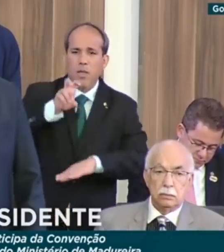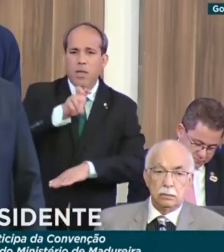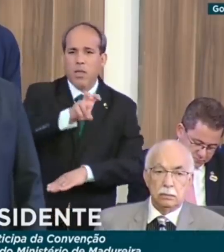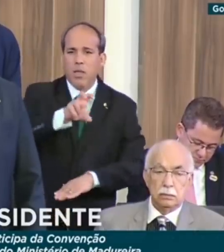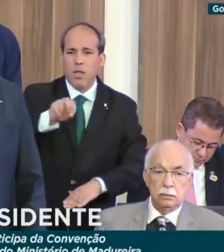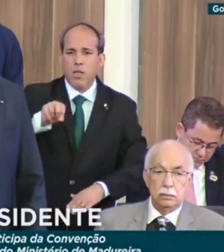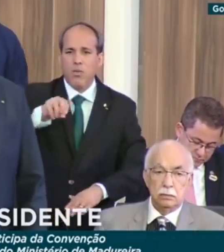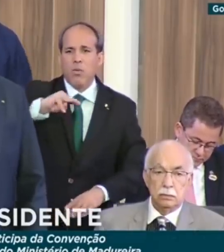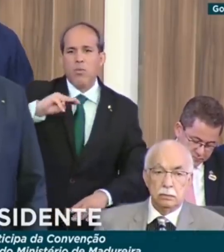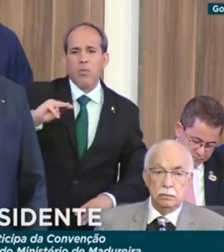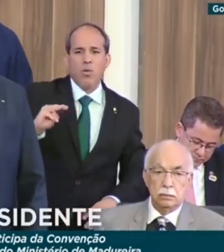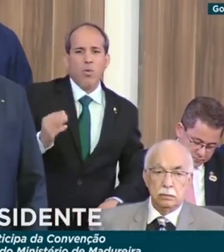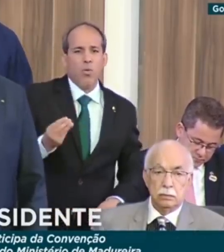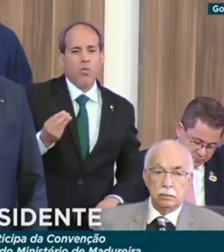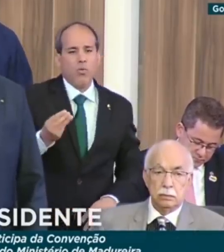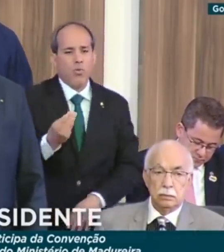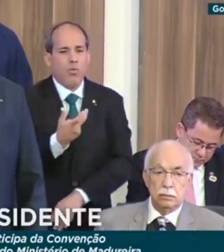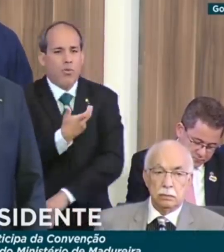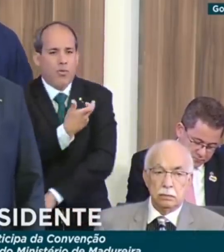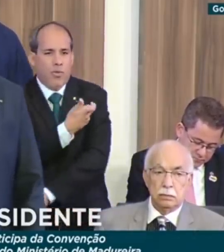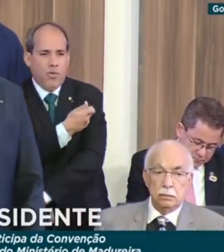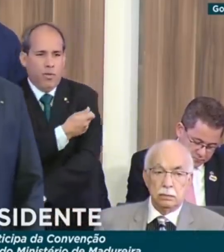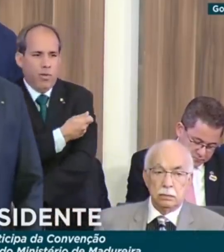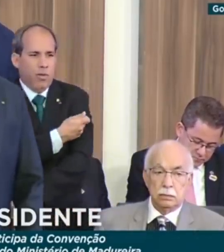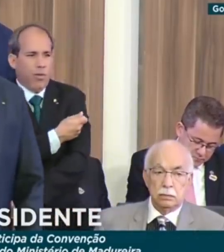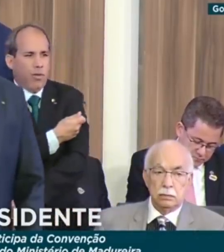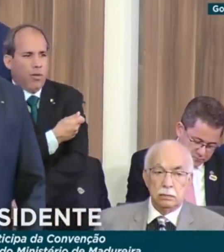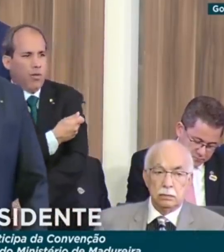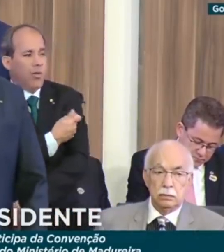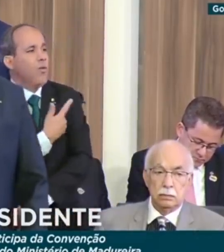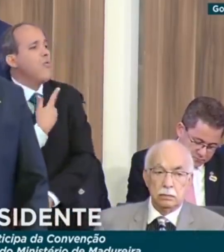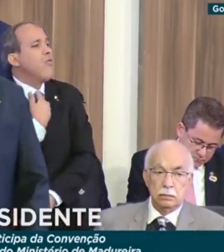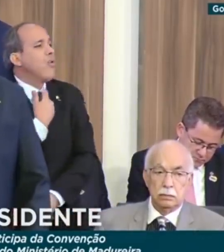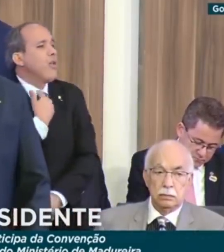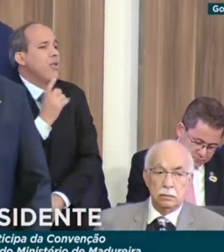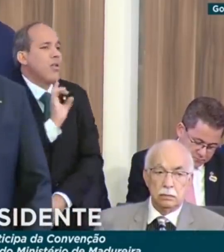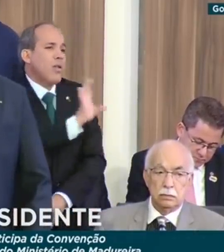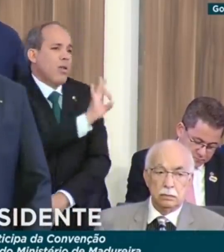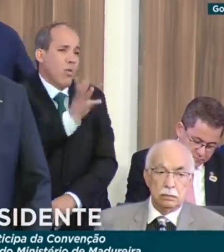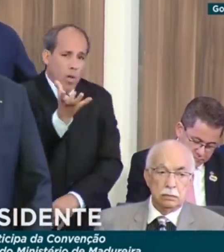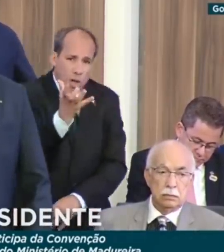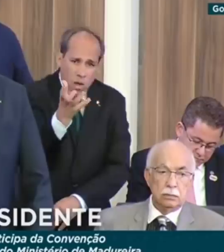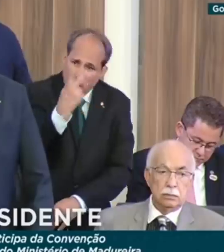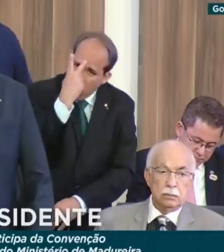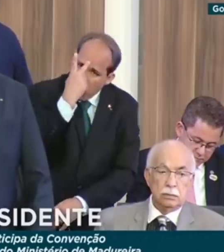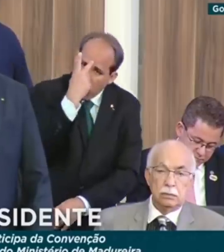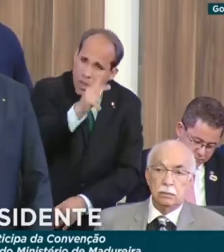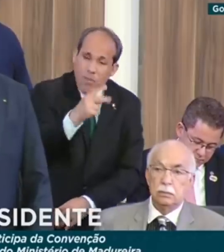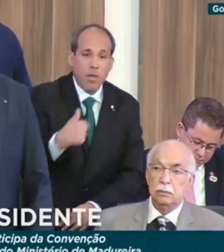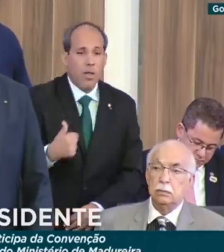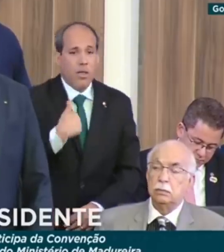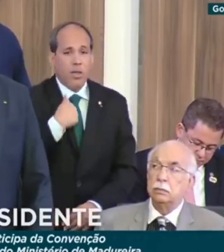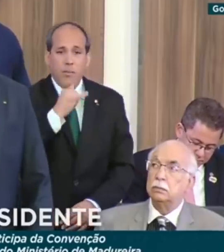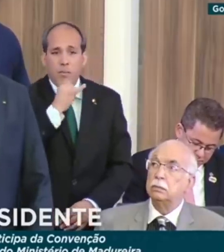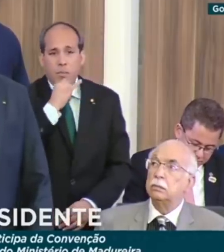de doses. É a liberdade de cada um. Eu resolvi não tomar.